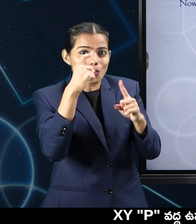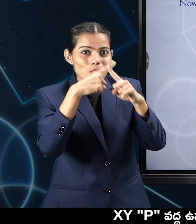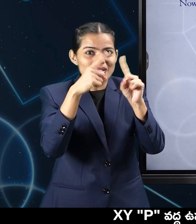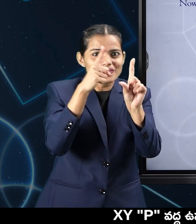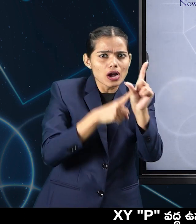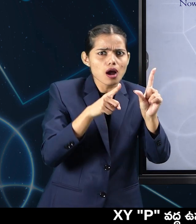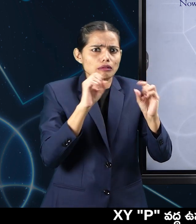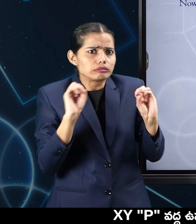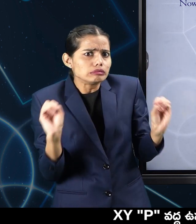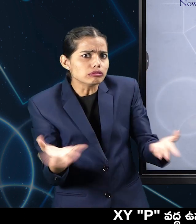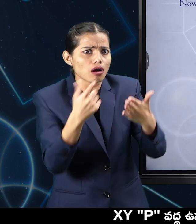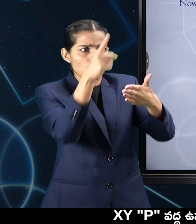వృత్తాన్ని ఊహించండి.